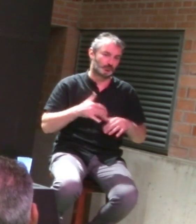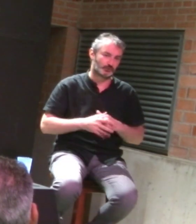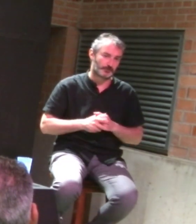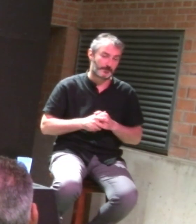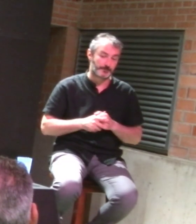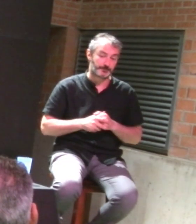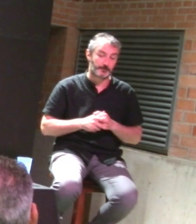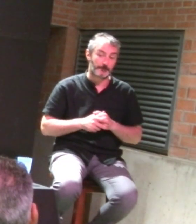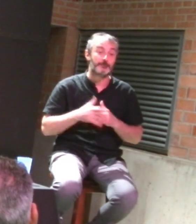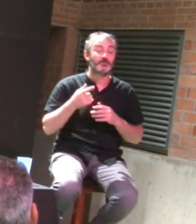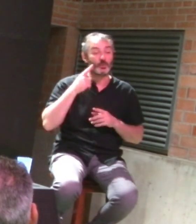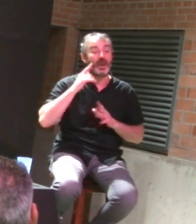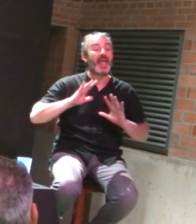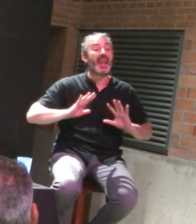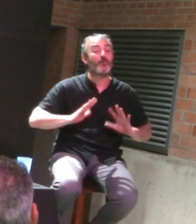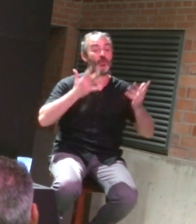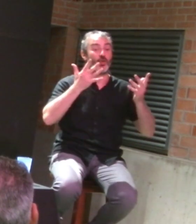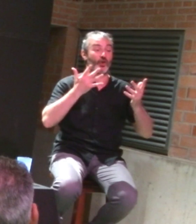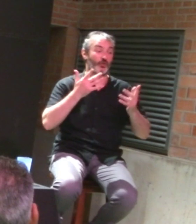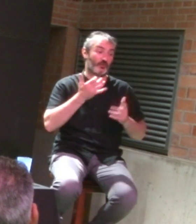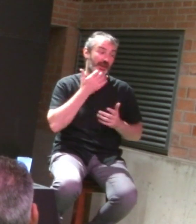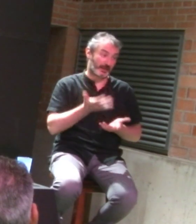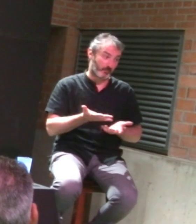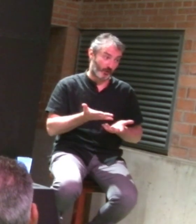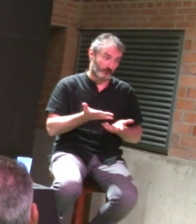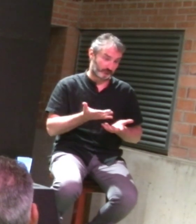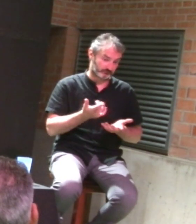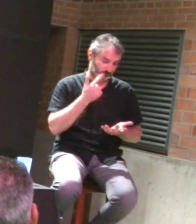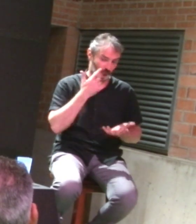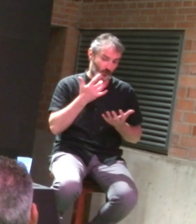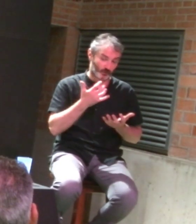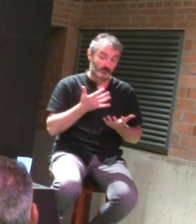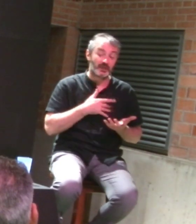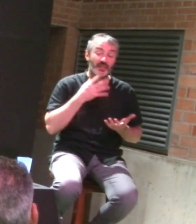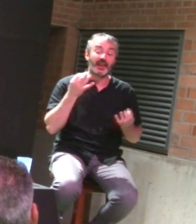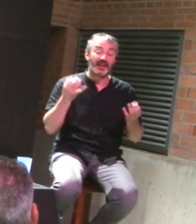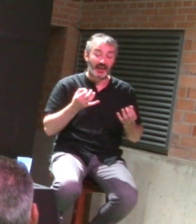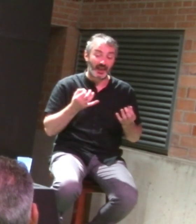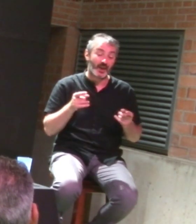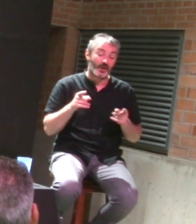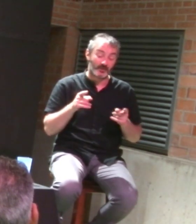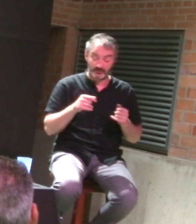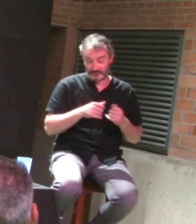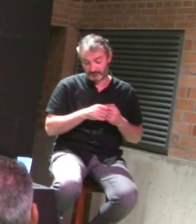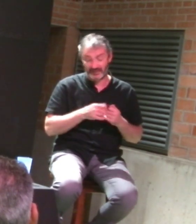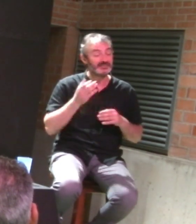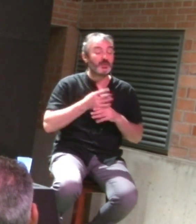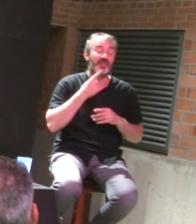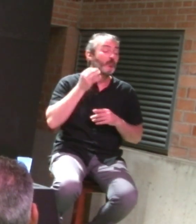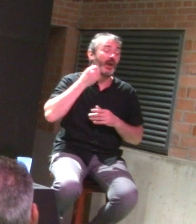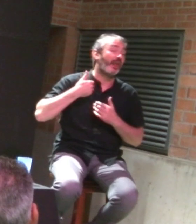bien también en el proceso de la revolución, ¿no? Y cómo, bueno, son consideradas como comparsas, pero no hacen